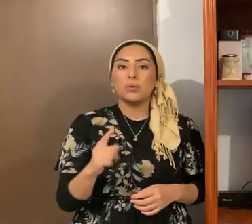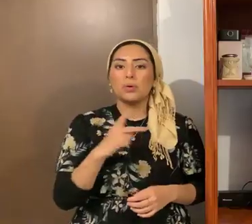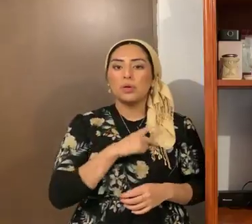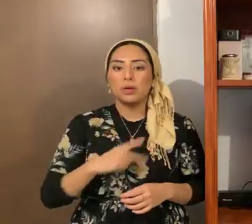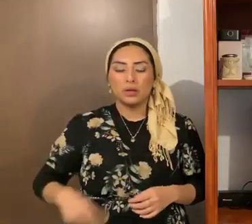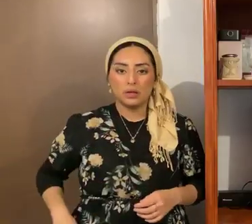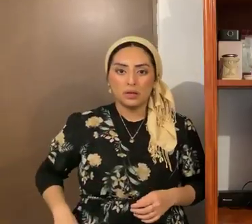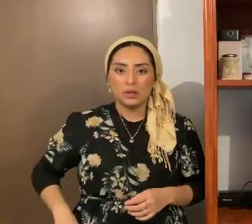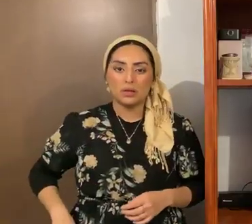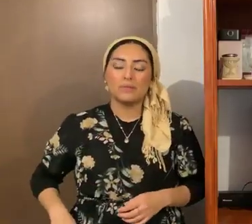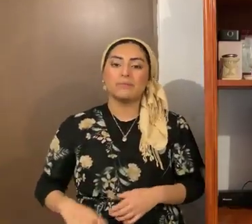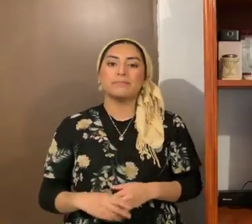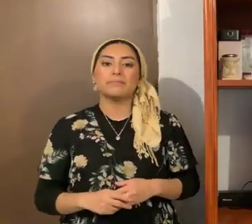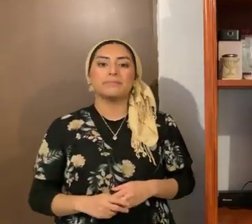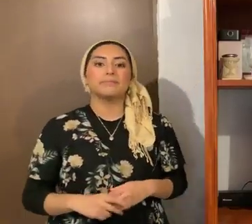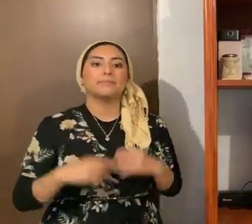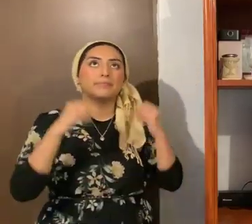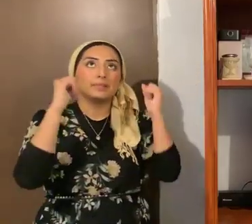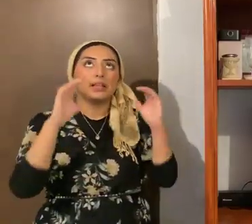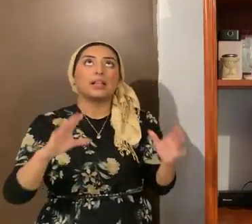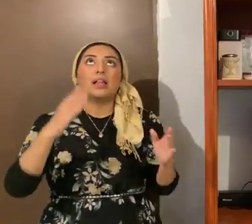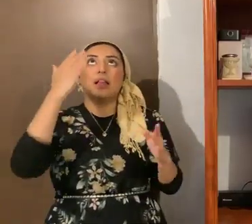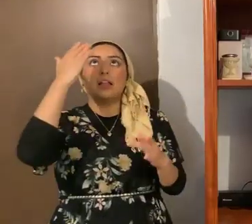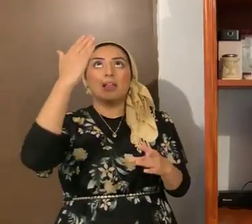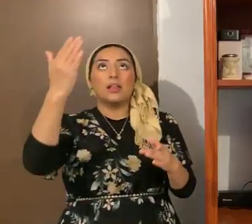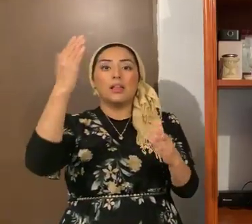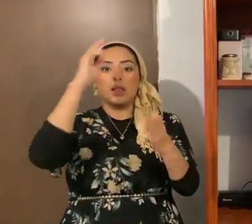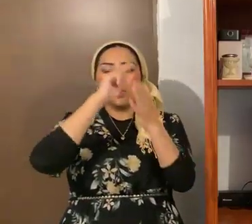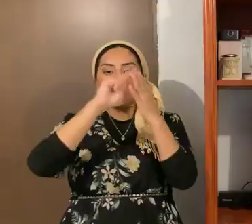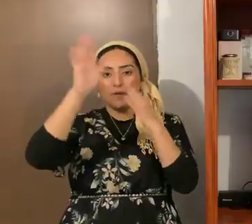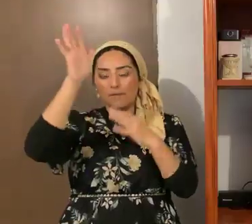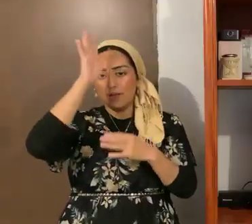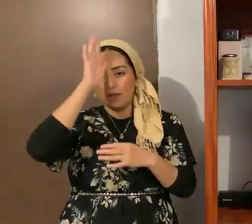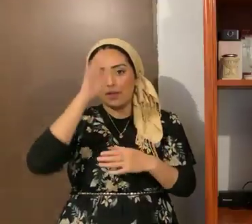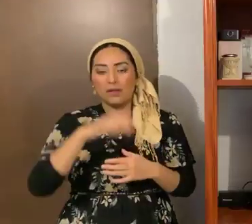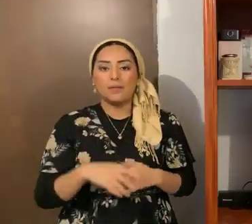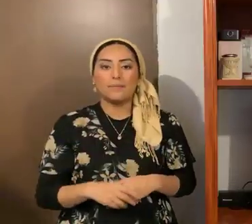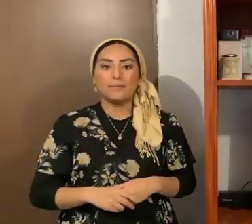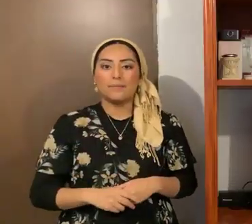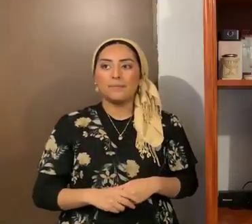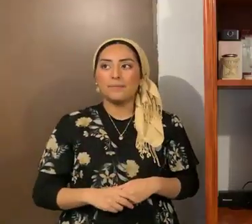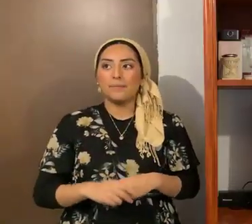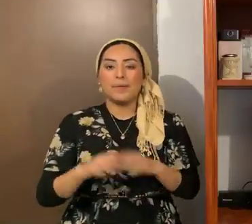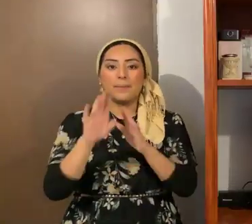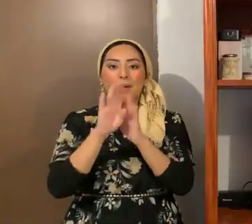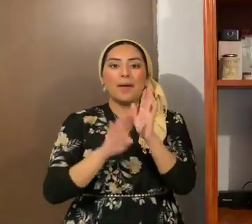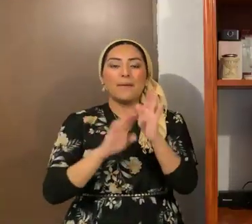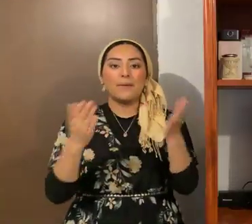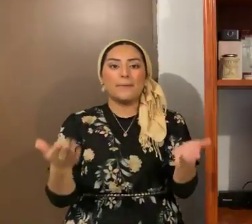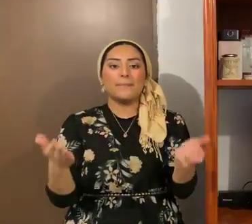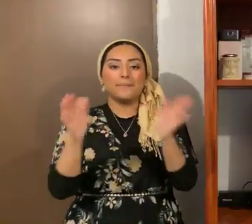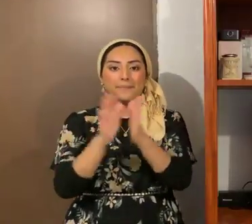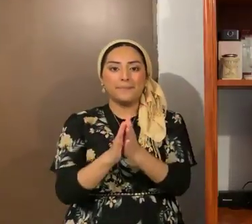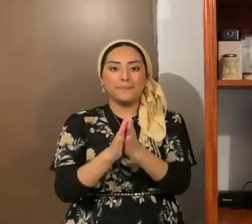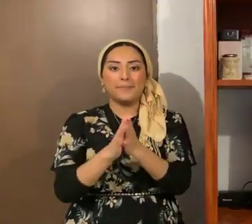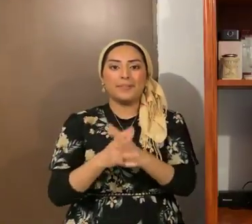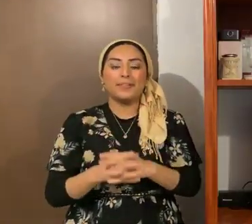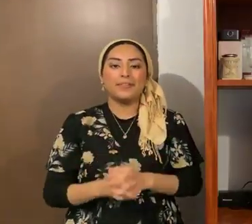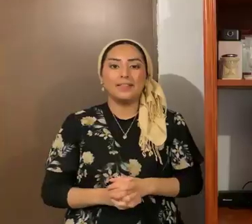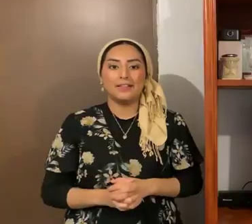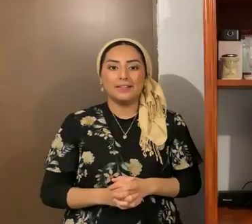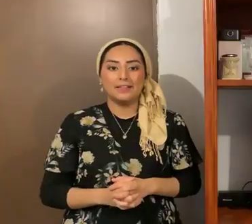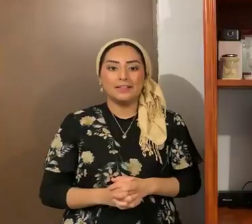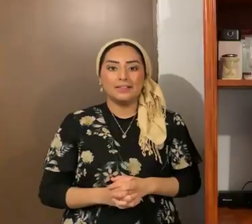Bendito es el Abacados. Aleluya. Cierren su Tanaj, cierren su